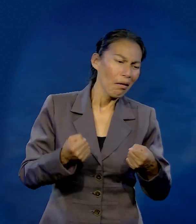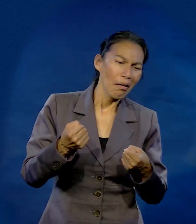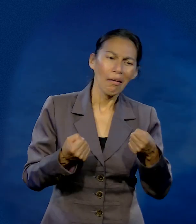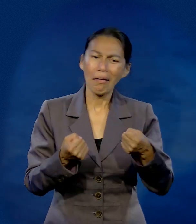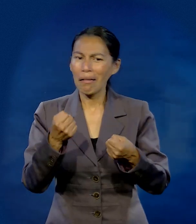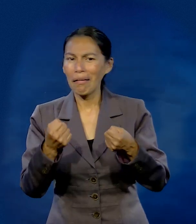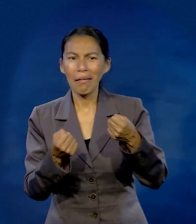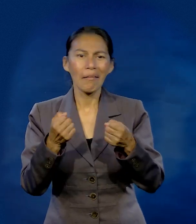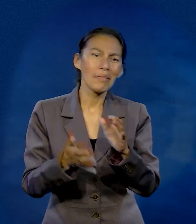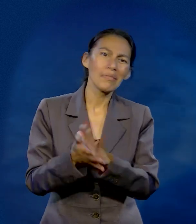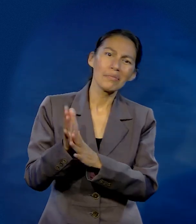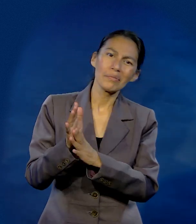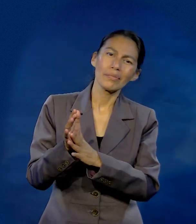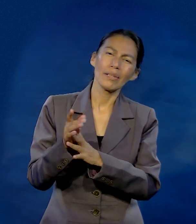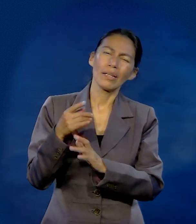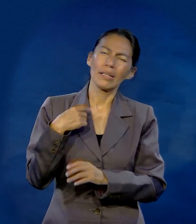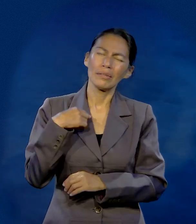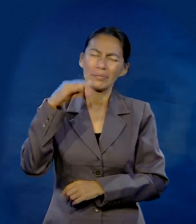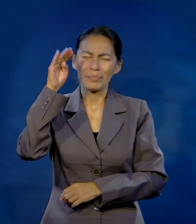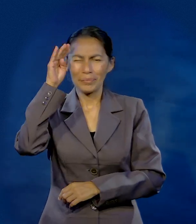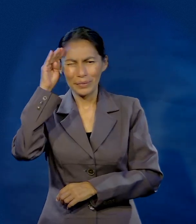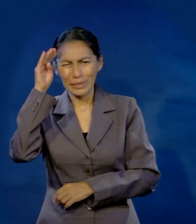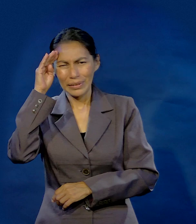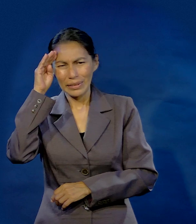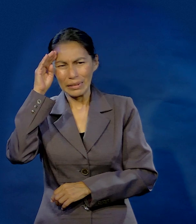psicólogo jubilado de profesión